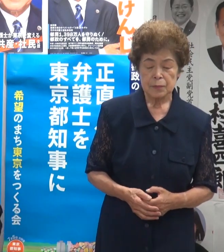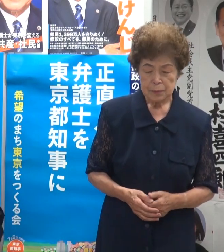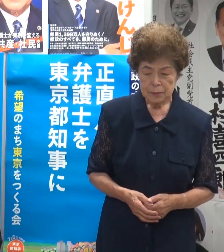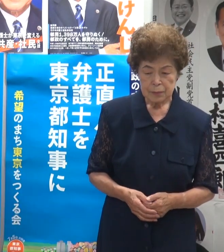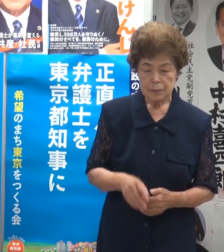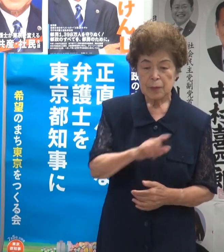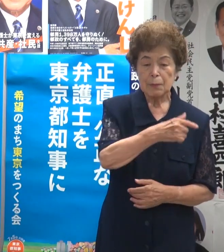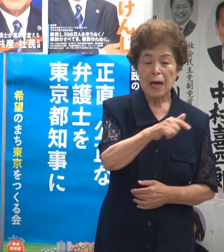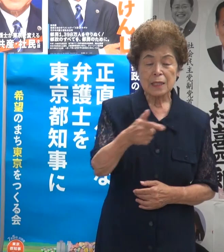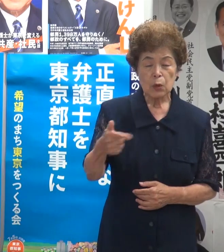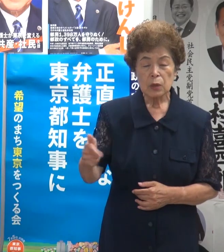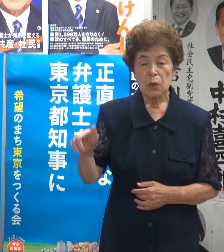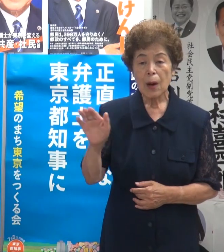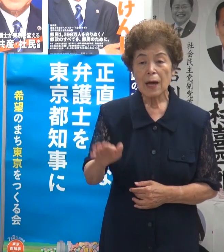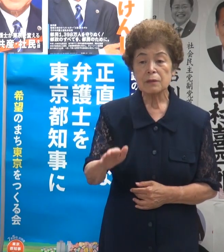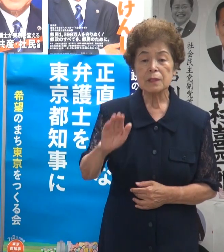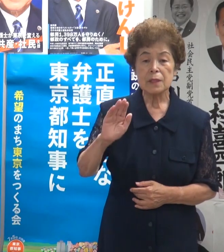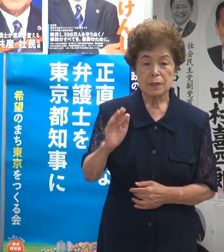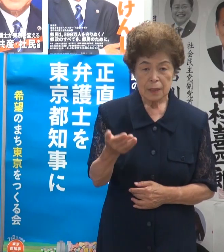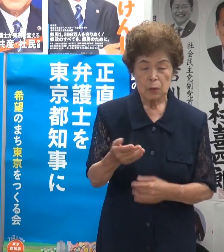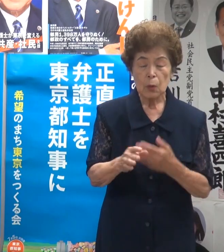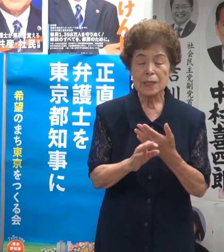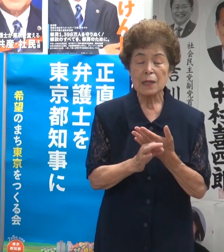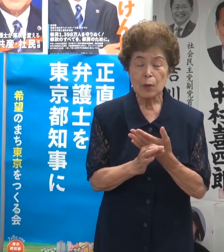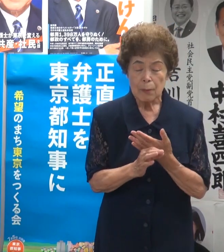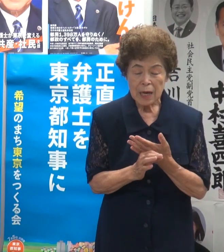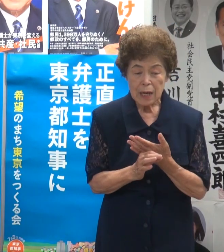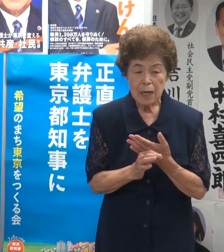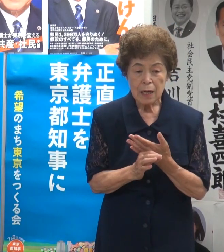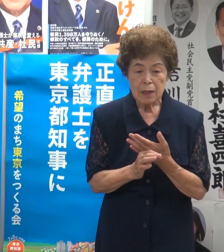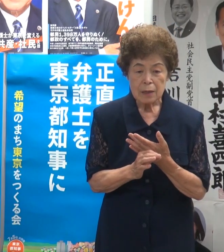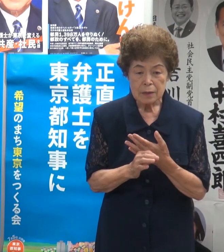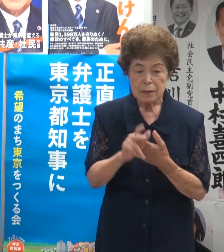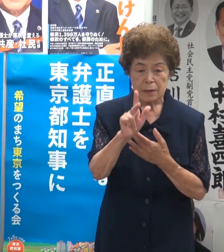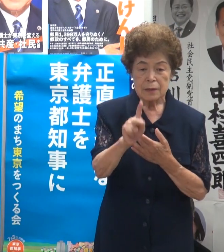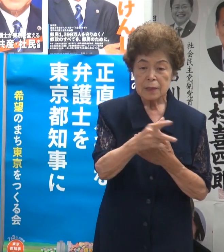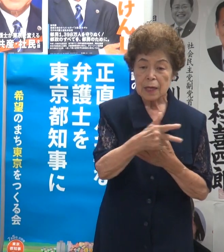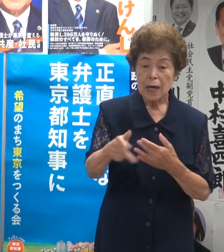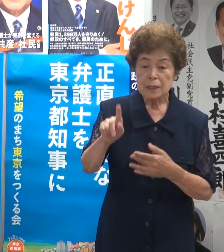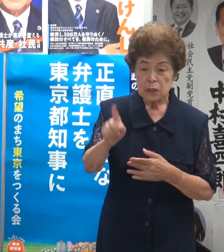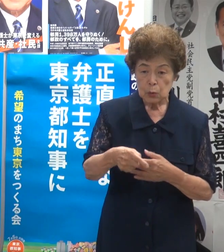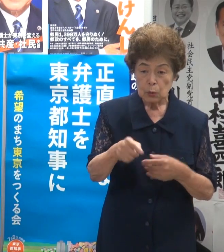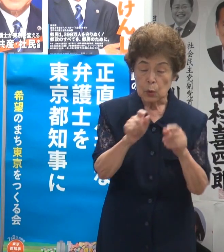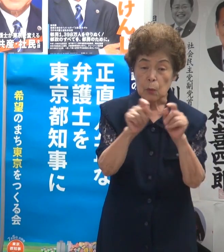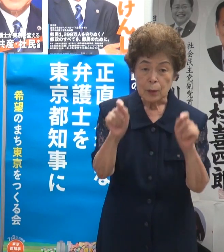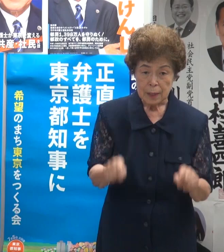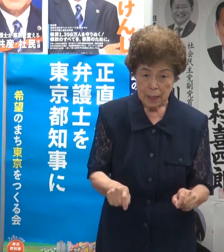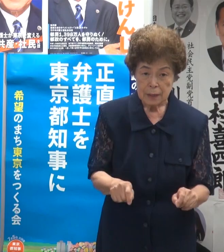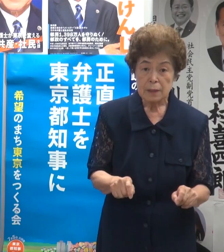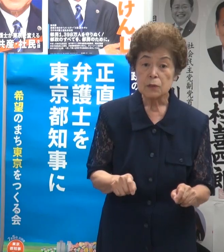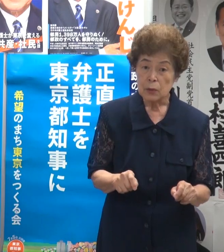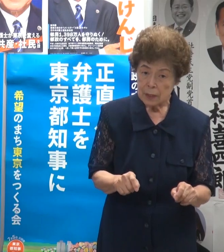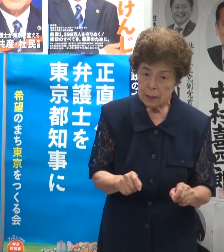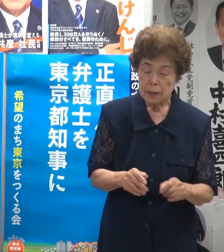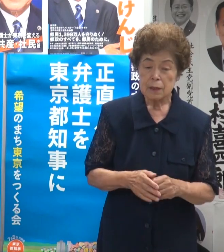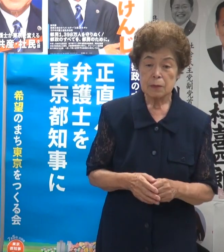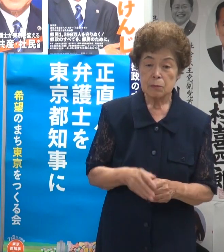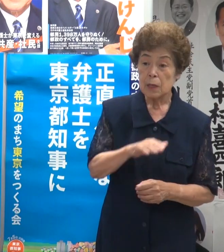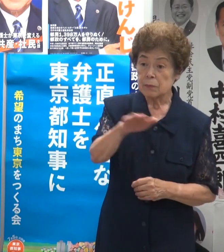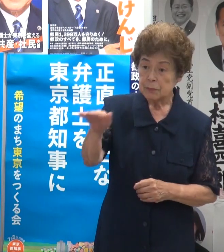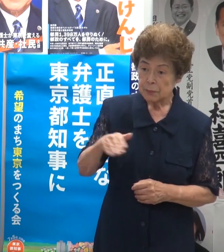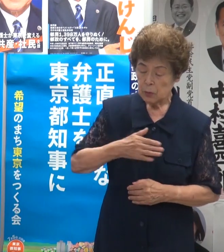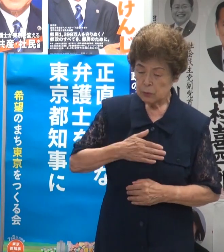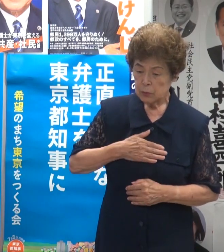いろいろあるんですけど、例えばカジノの問題ですよね。カジノの問題はご承